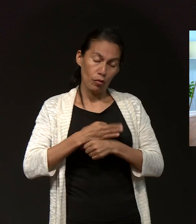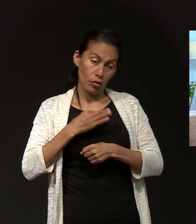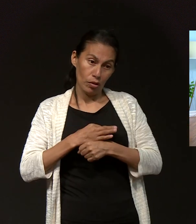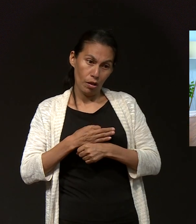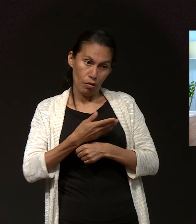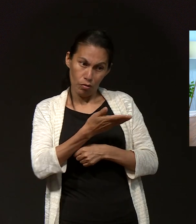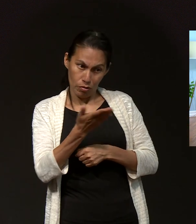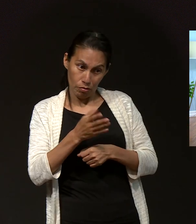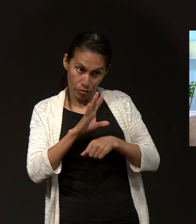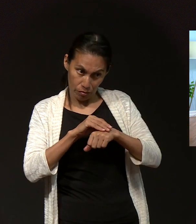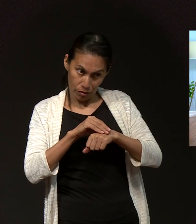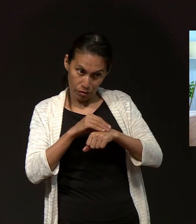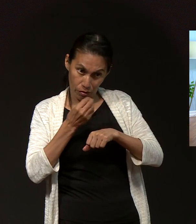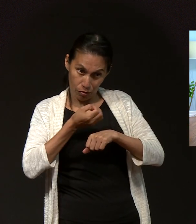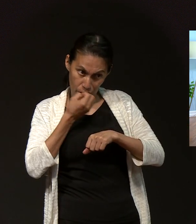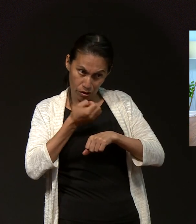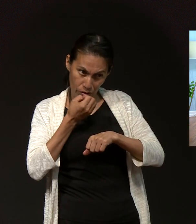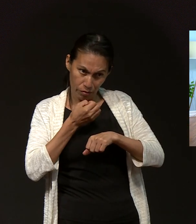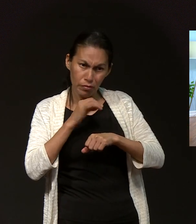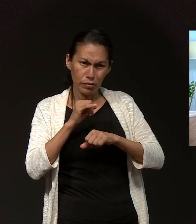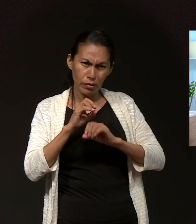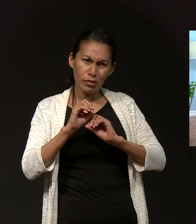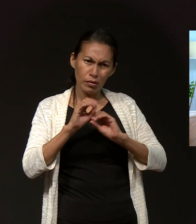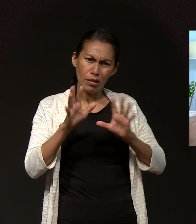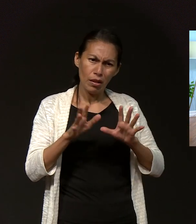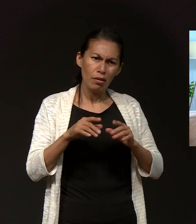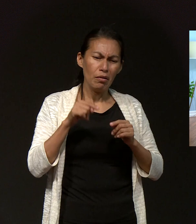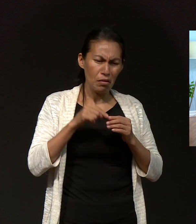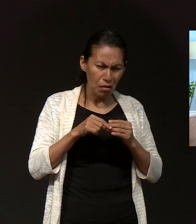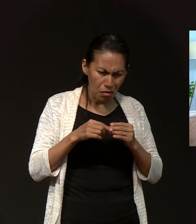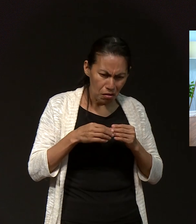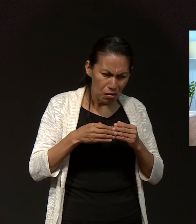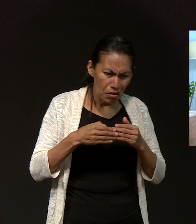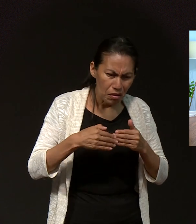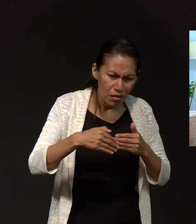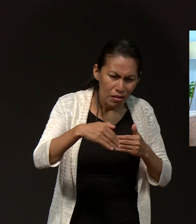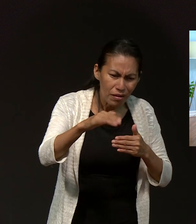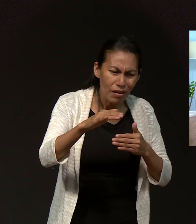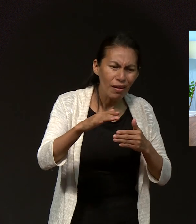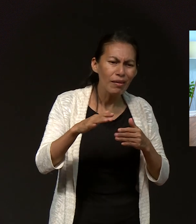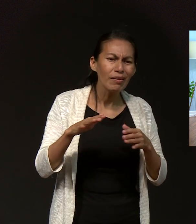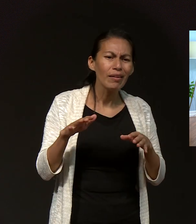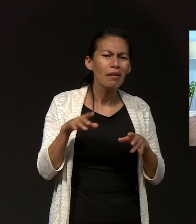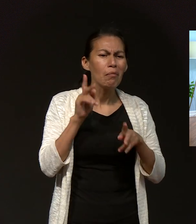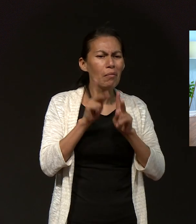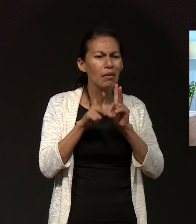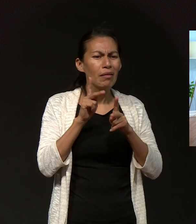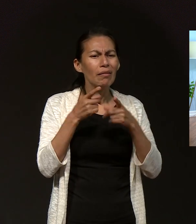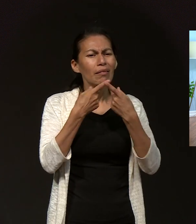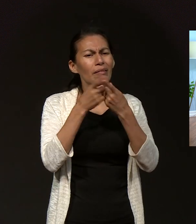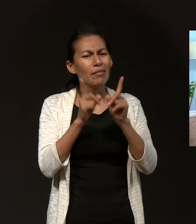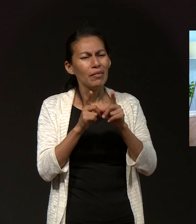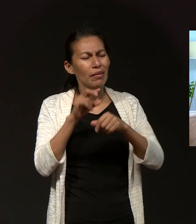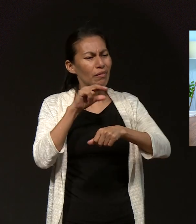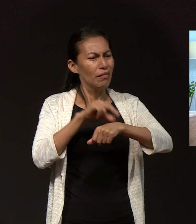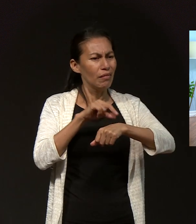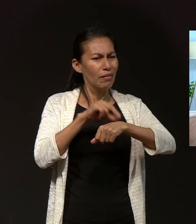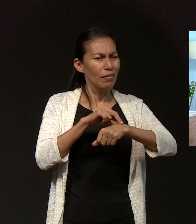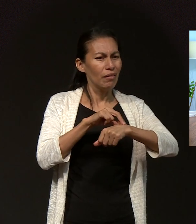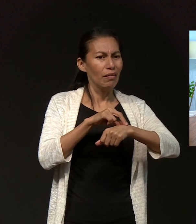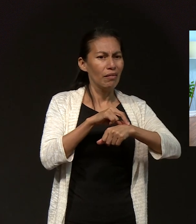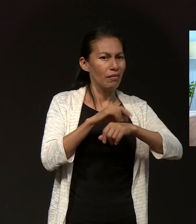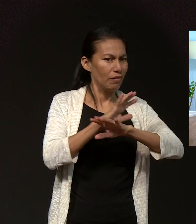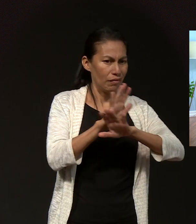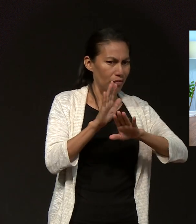usted ahorita. Porque oramos por usted acá, pero no nos ha escuchado. A partir de ahí, su tono de voz y la relación con ese doctor cambió.